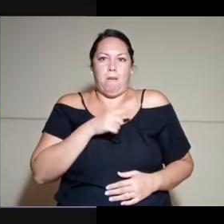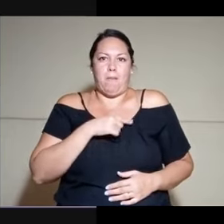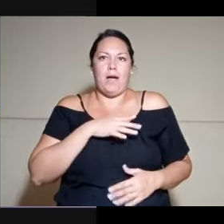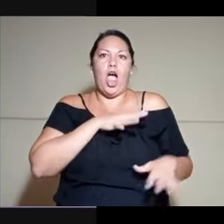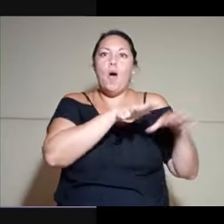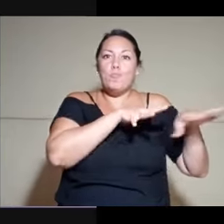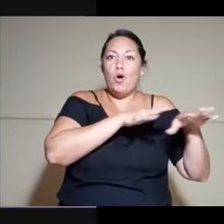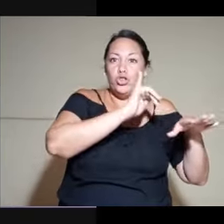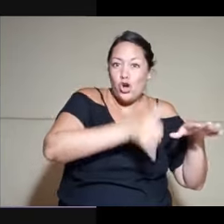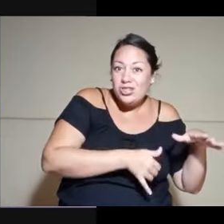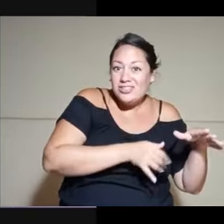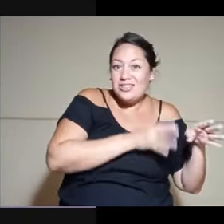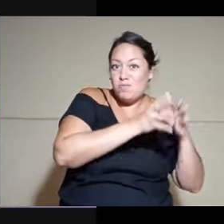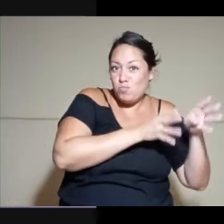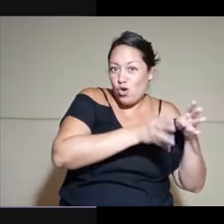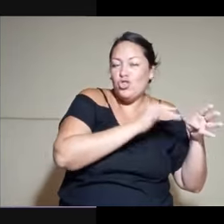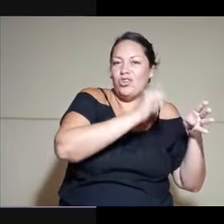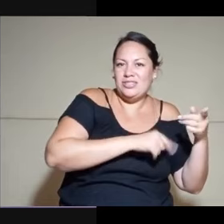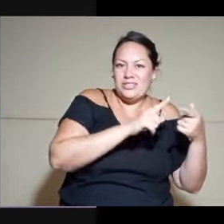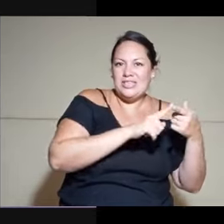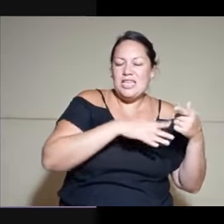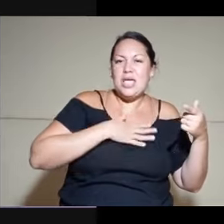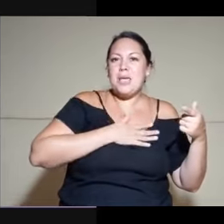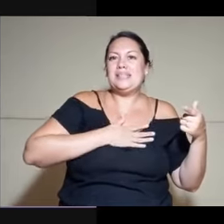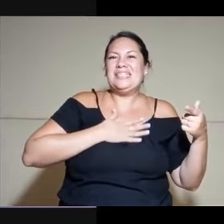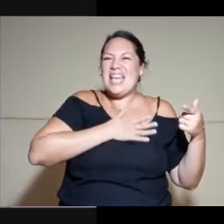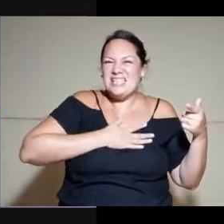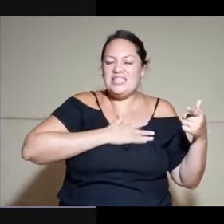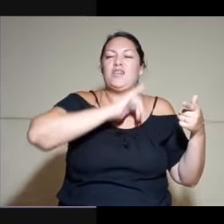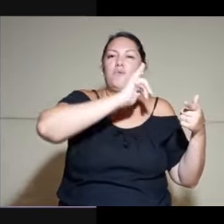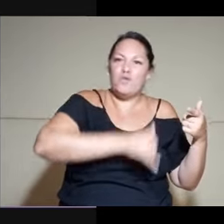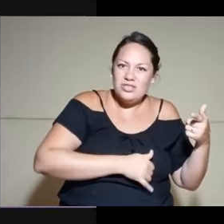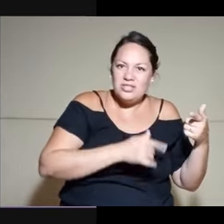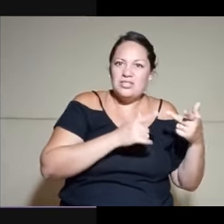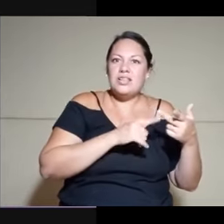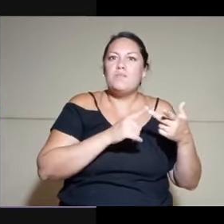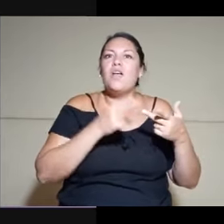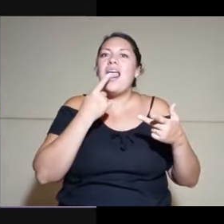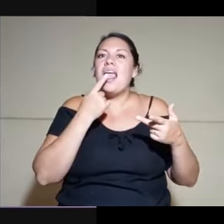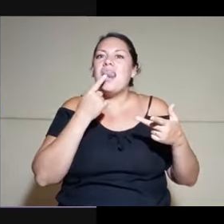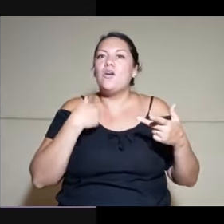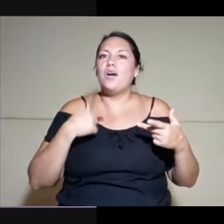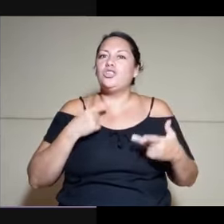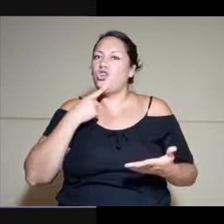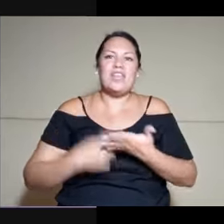involuntaria. Esto después lo vamos a ver. Es motor y sensitivo, está bien, pero es motor y sensitivo parasimpático, no voluntario. Porque, por